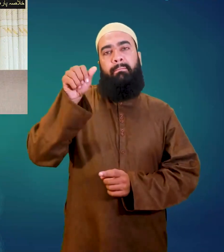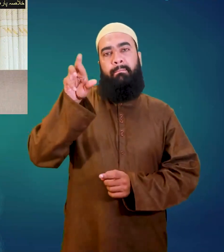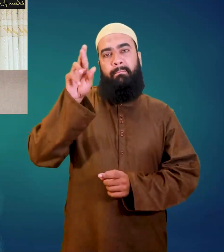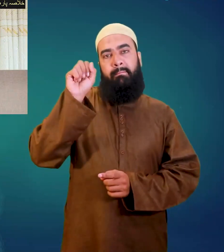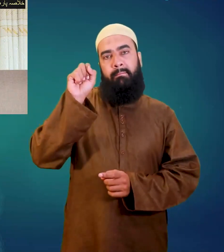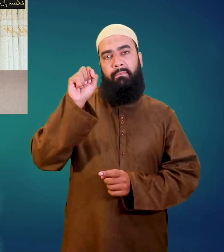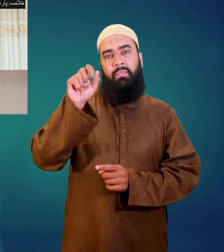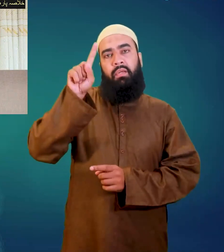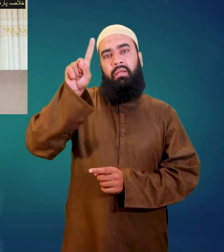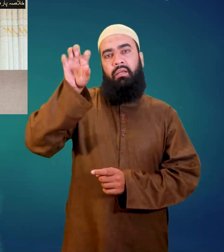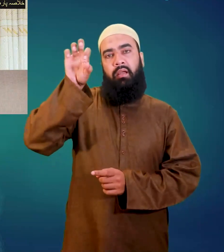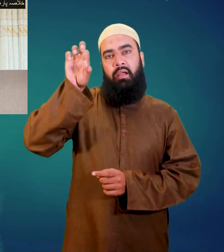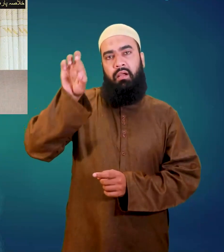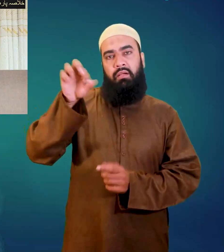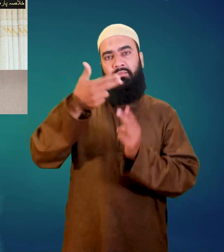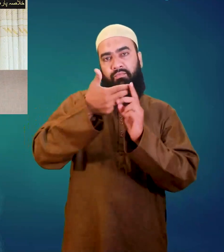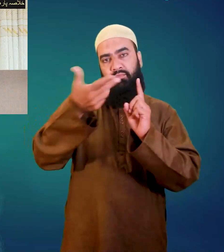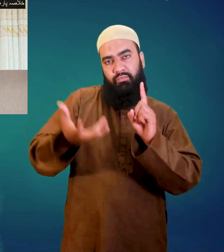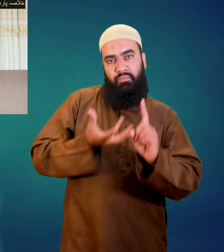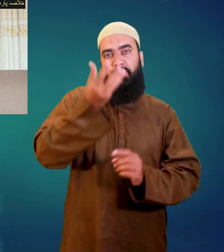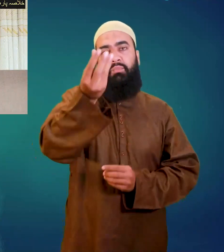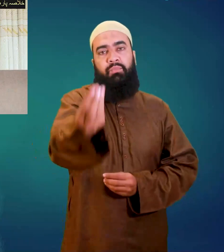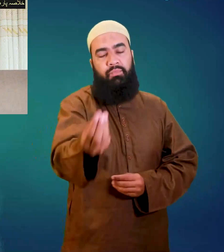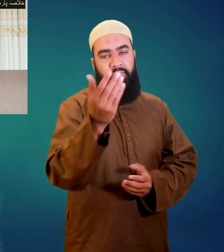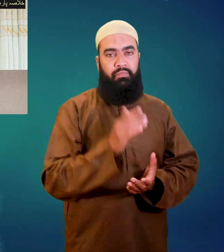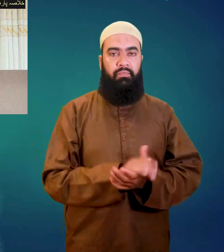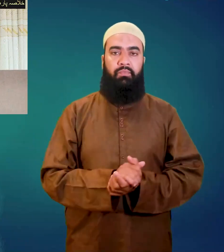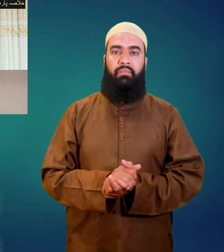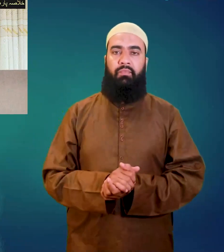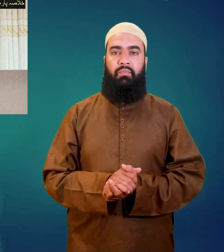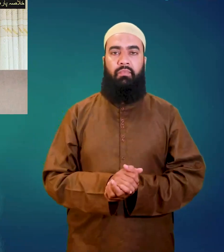نمبر 18 کا خلاصہ پیش ہے۔